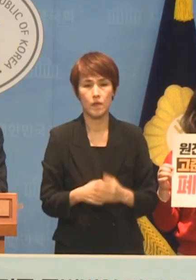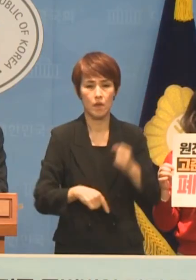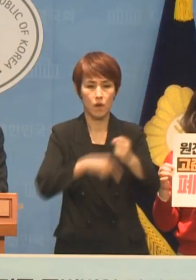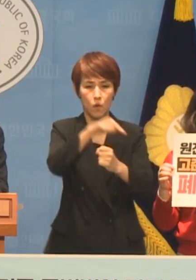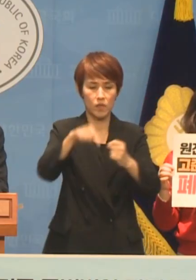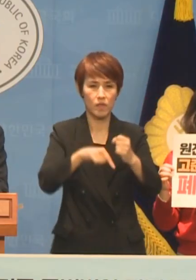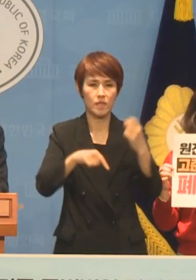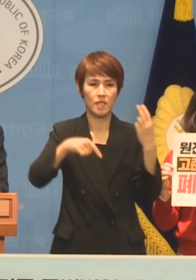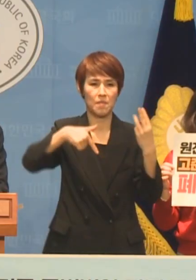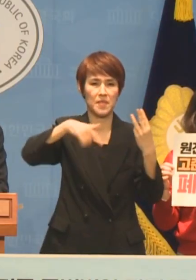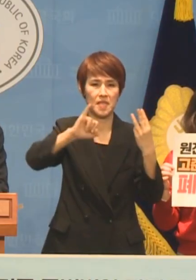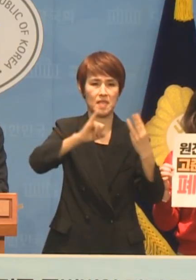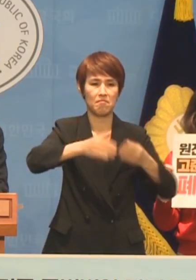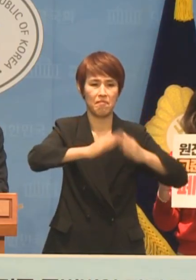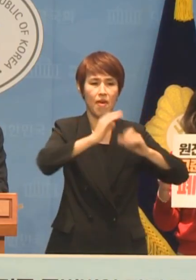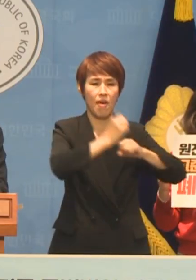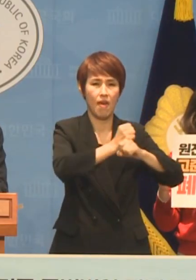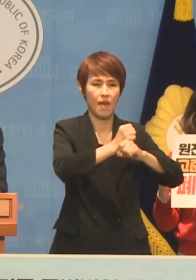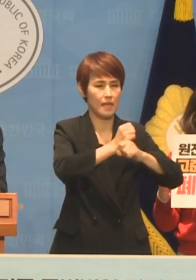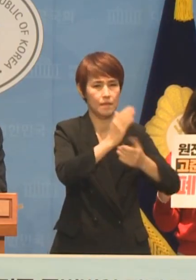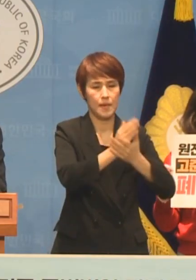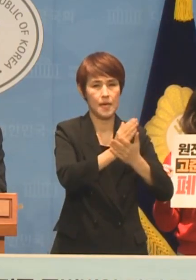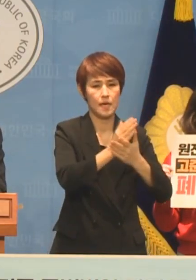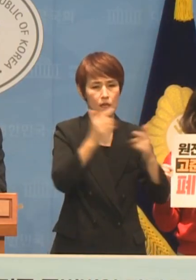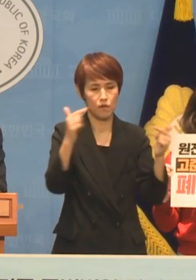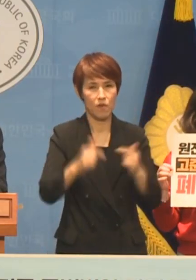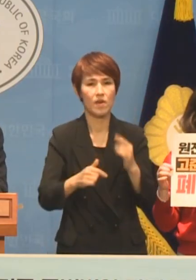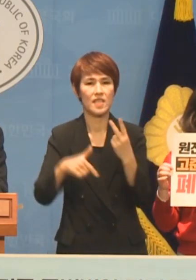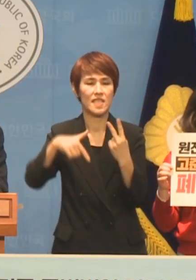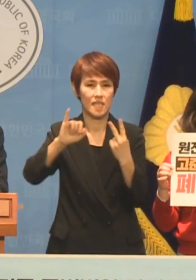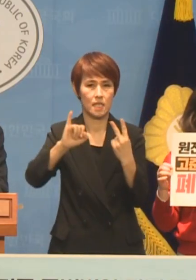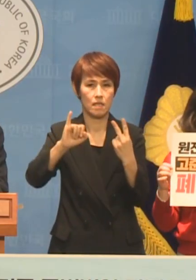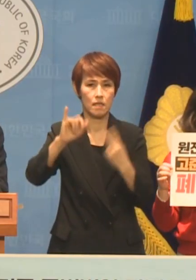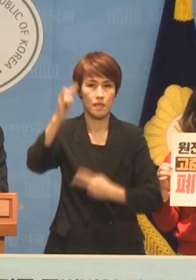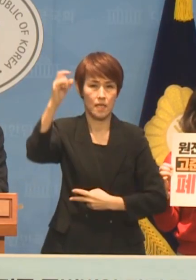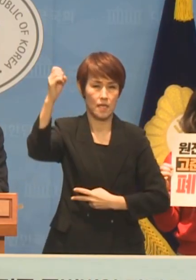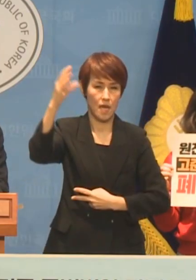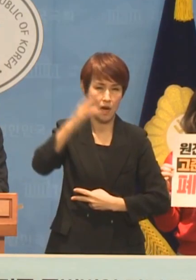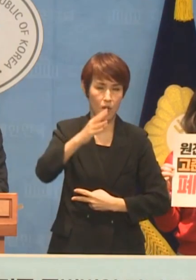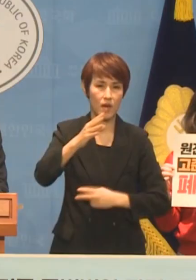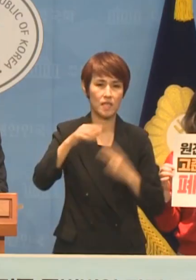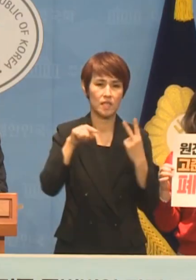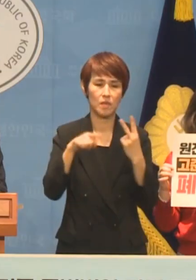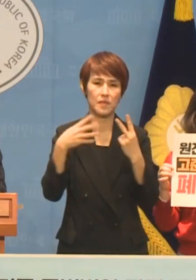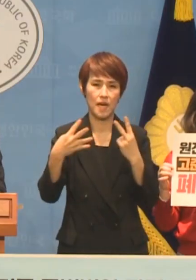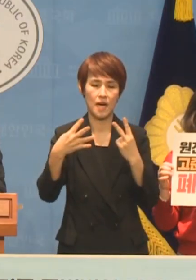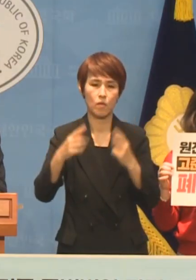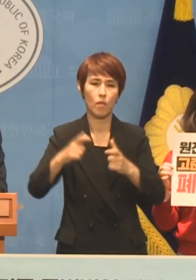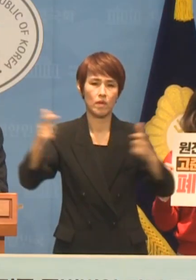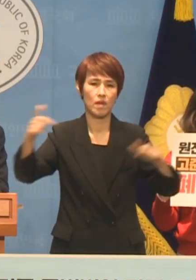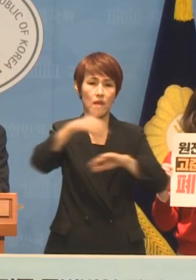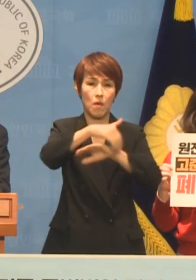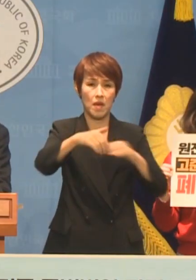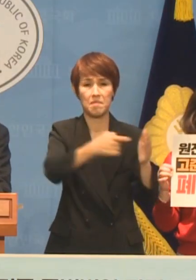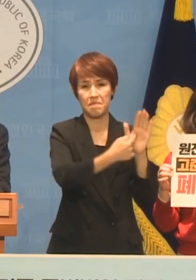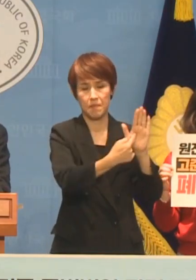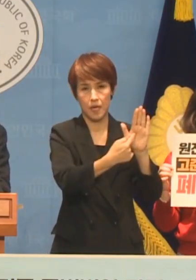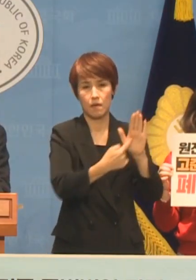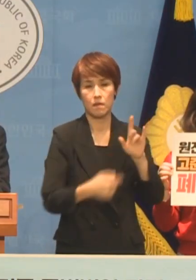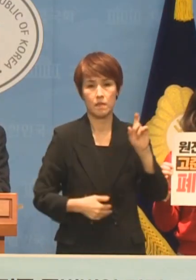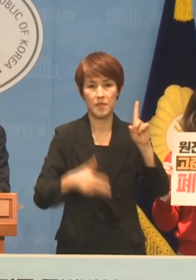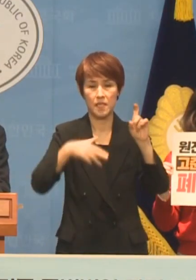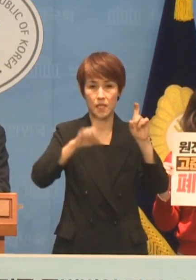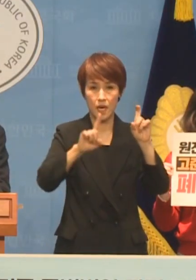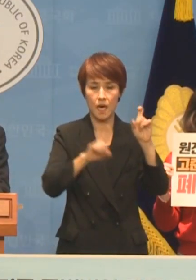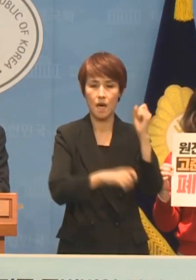짓겠다고 했다가 2기로 줄이고 대신 태양광 2.4기가와트를 확대하는 내용을 내놨습니다. 11차